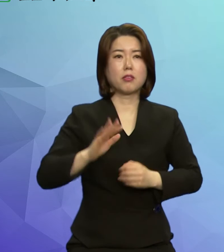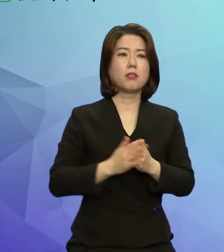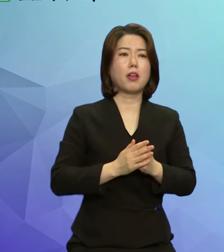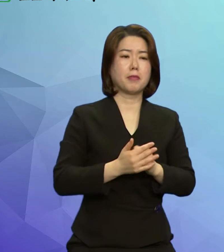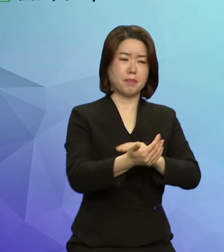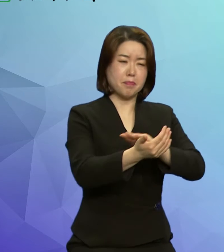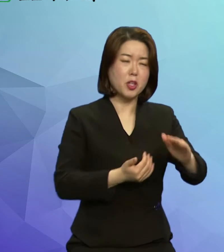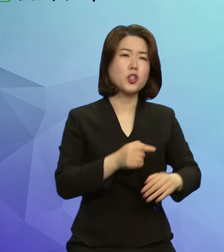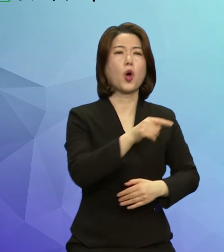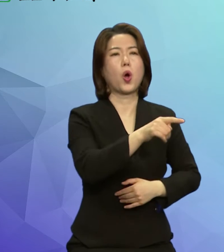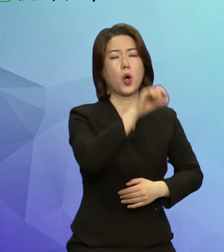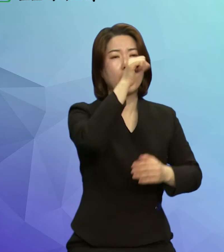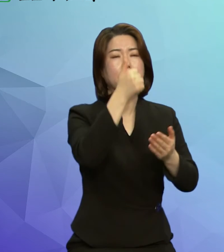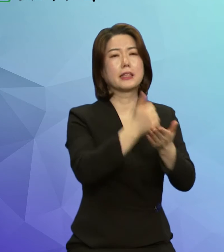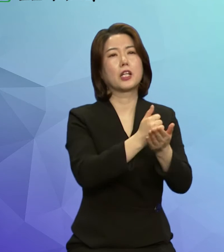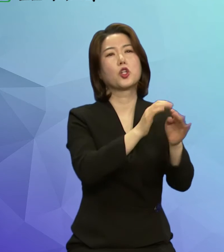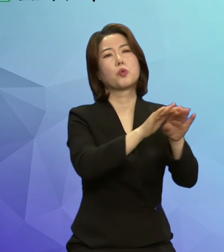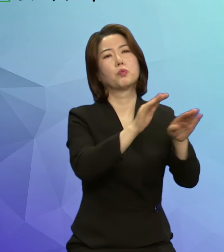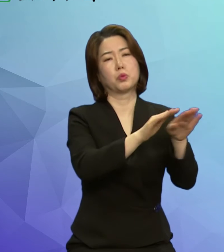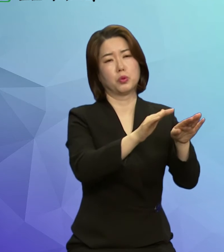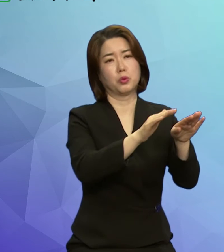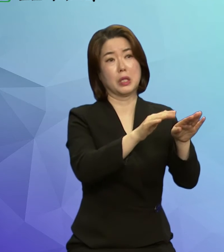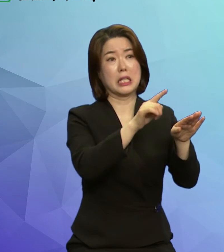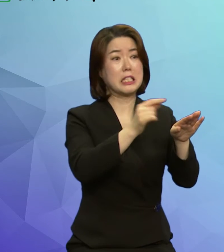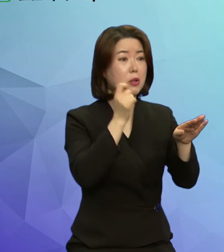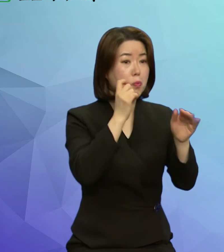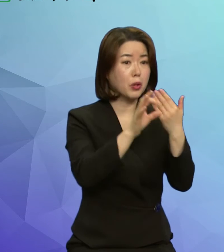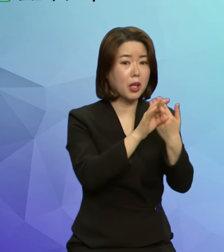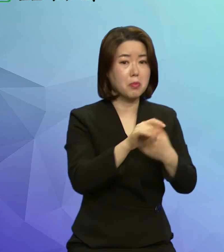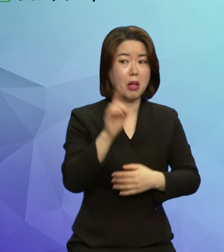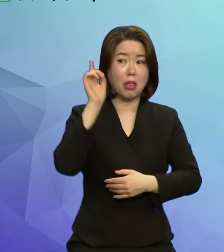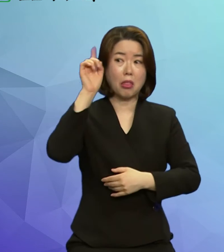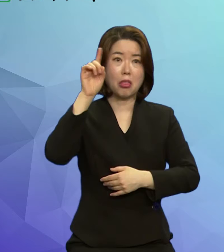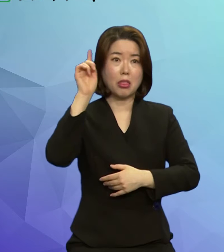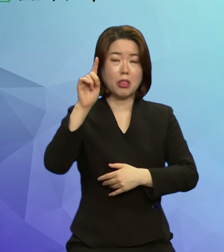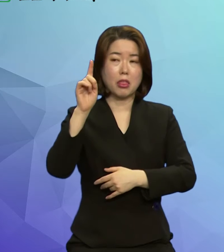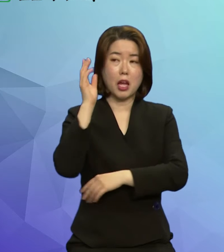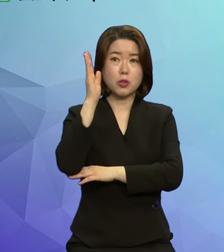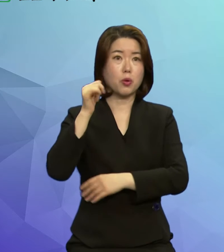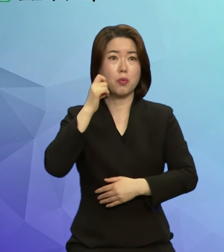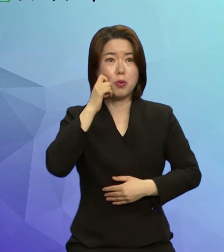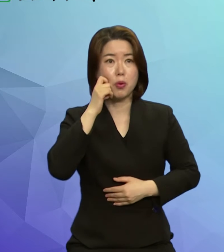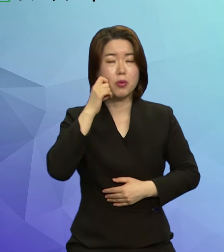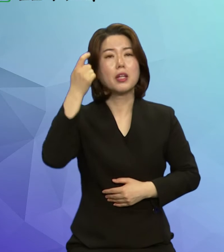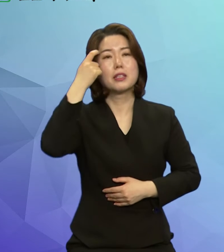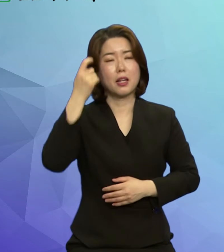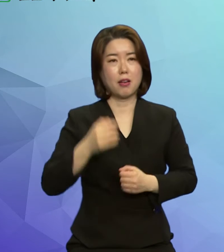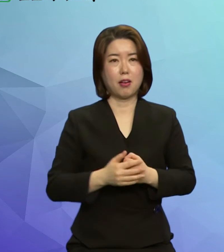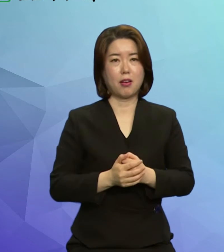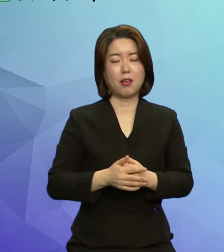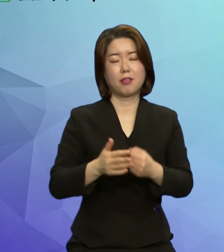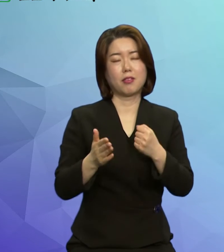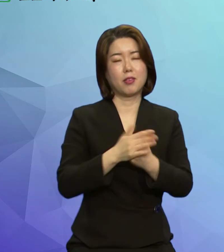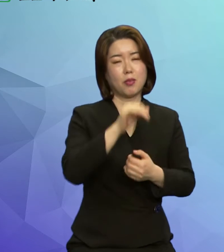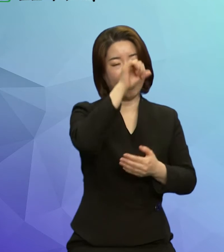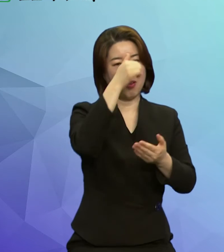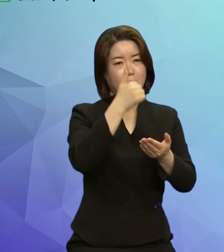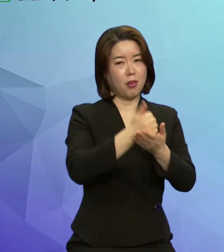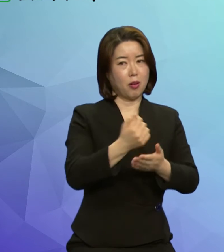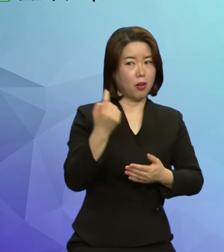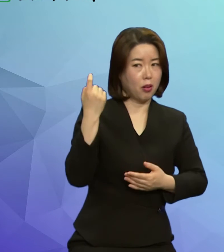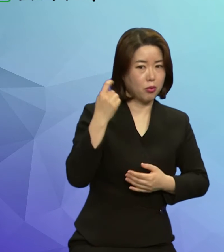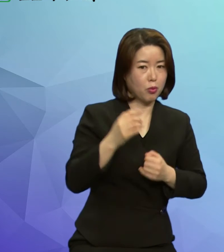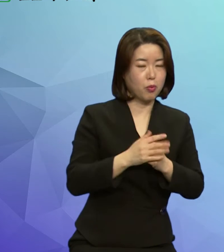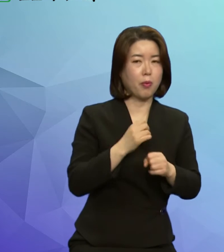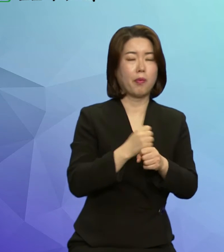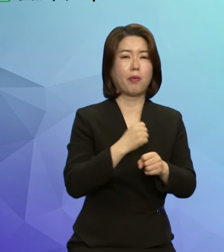먼저 풀지 않고는 내일 설교할 수 없다고 생각이 든 거예요. 장로님이 얼마나 난감했겠습니까?